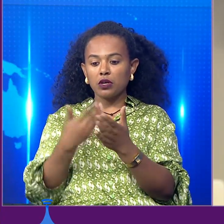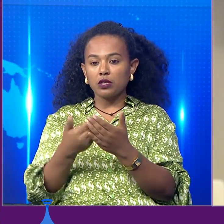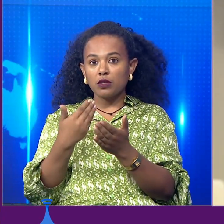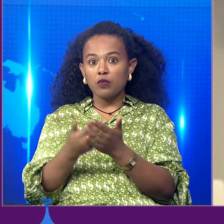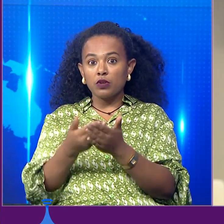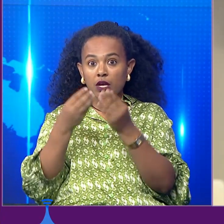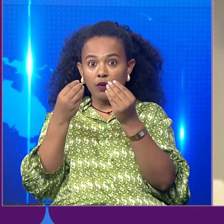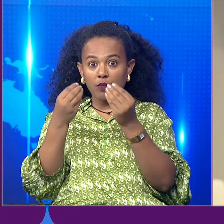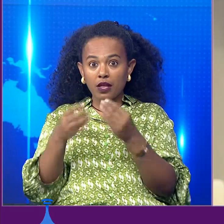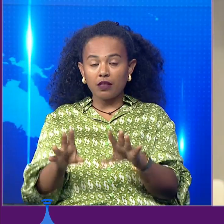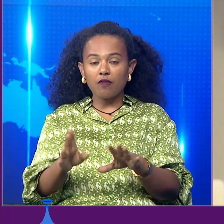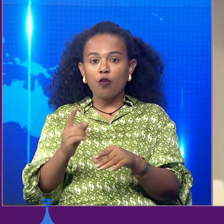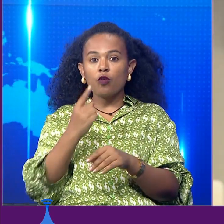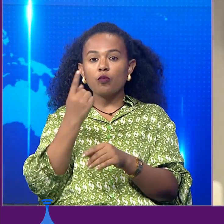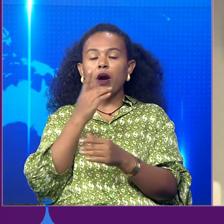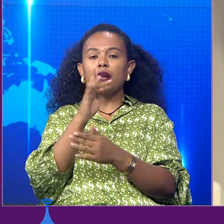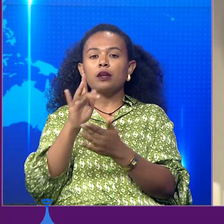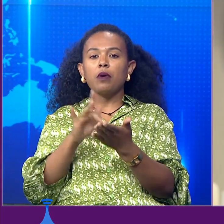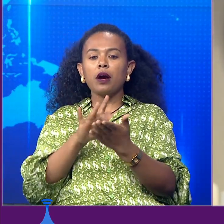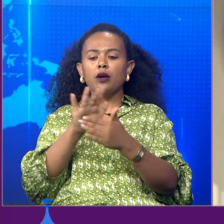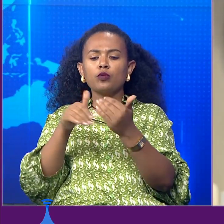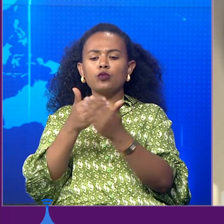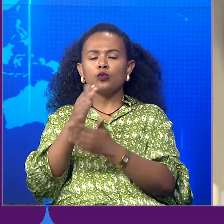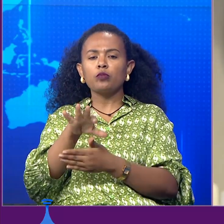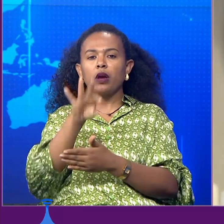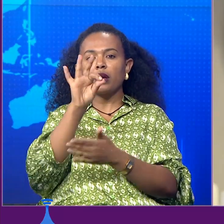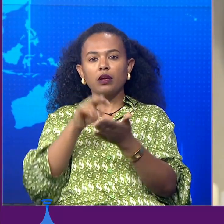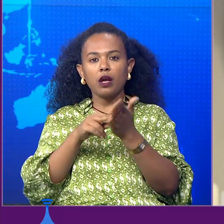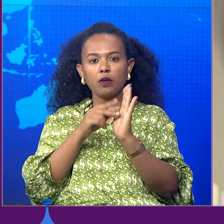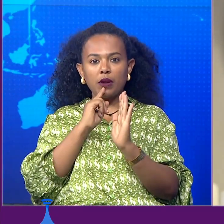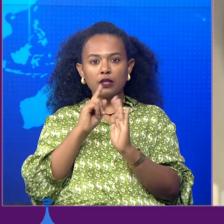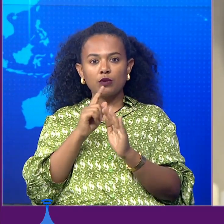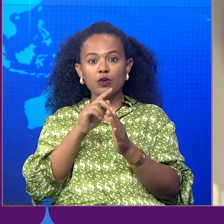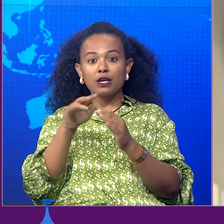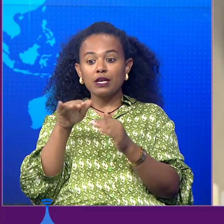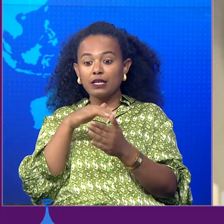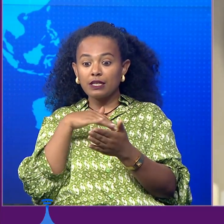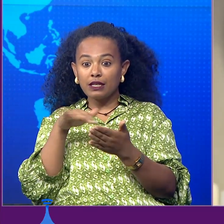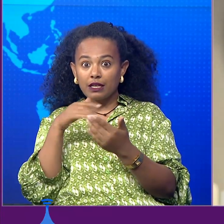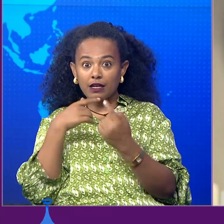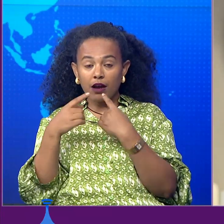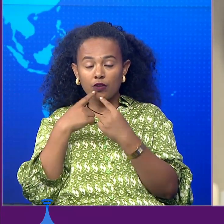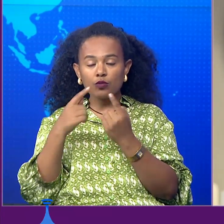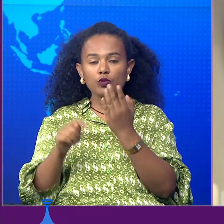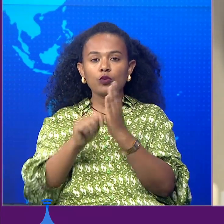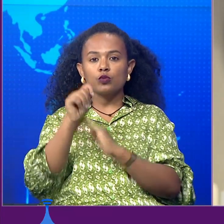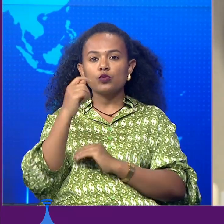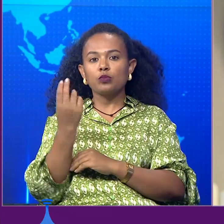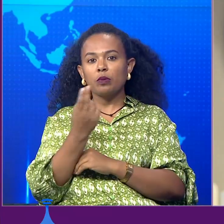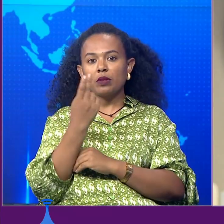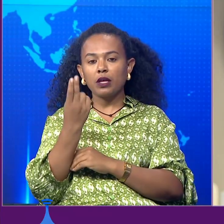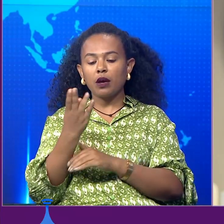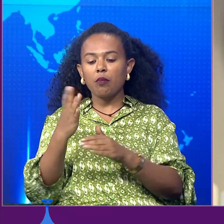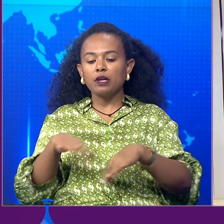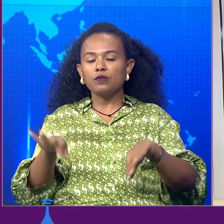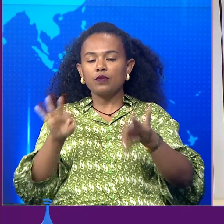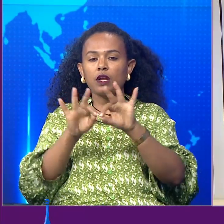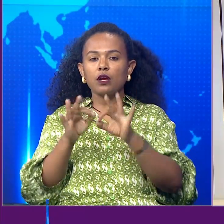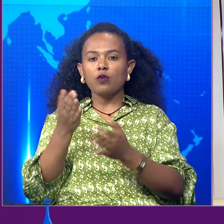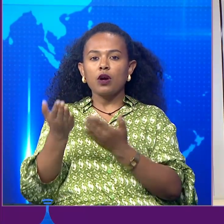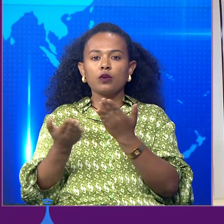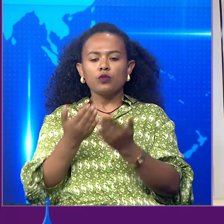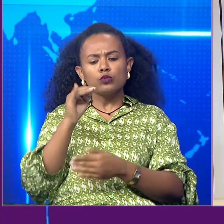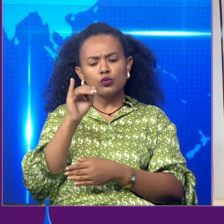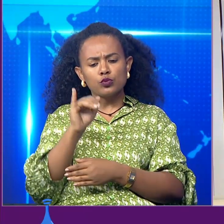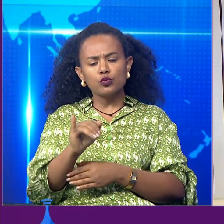የሚያጠፋውን በአንድ ማዕከል ሁሉንም ያገኛል ማለት ነው። እየተናበቡ ቴክኖሎጂውን በመጠቀም አስፈላጊውን አገልግሎት እዚሁ